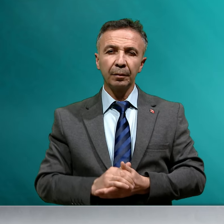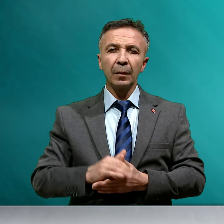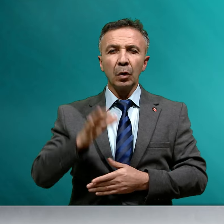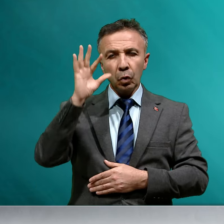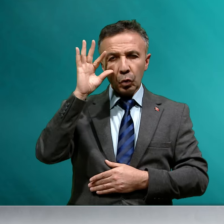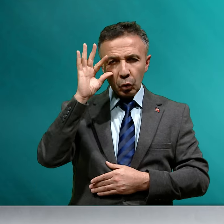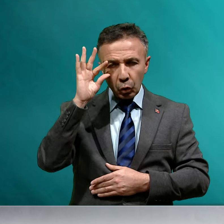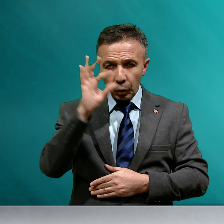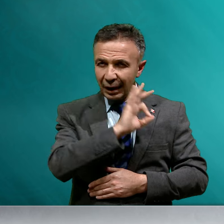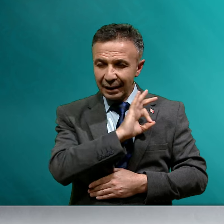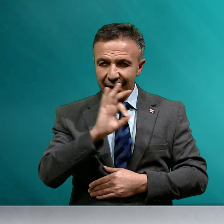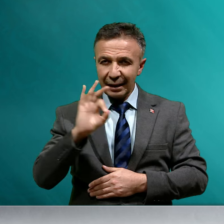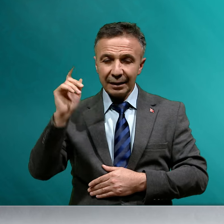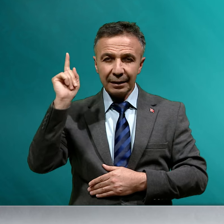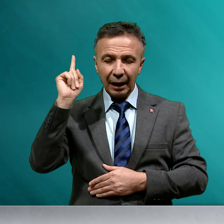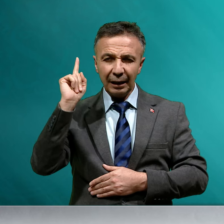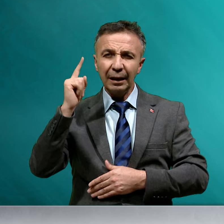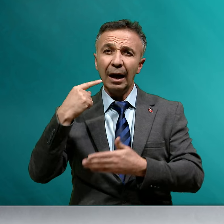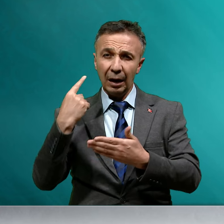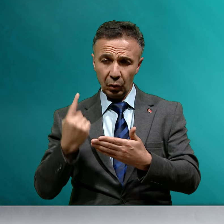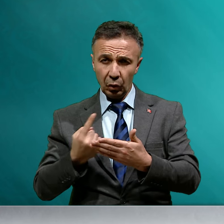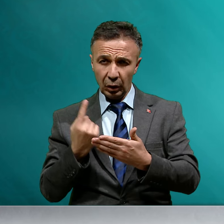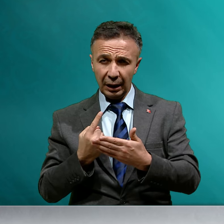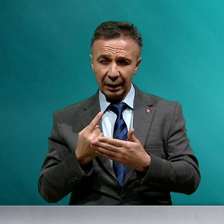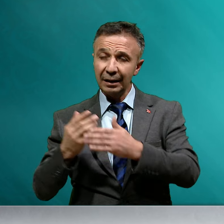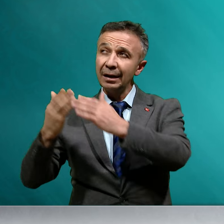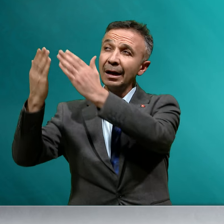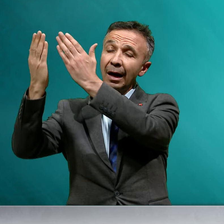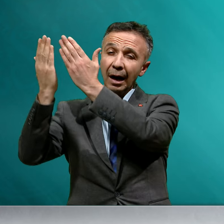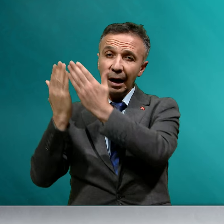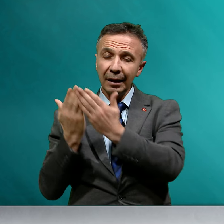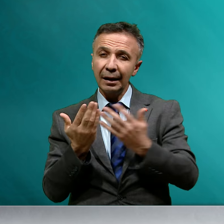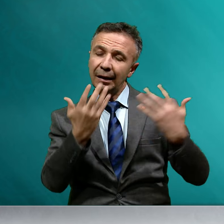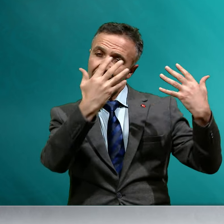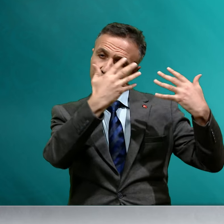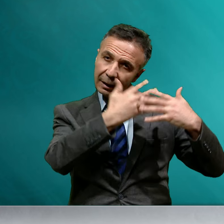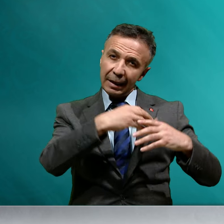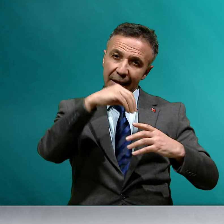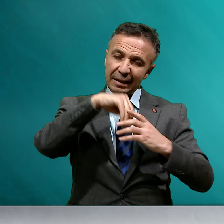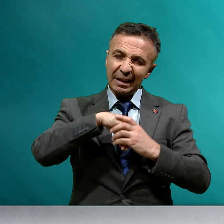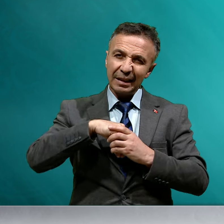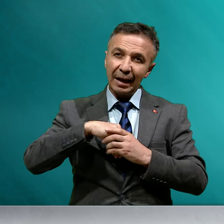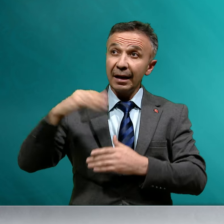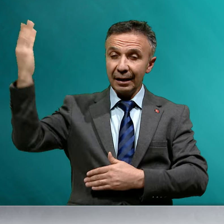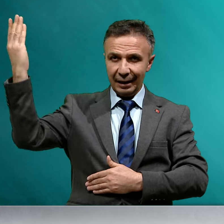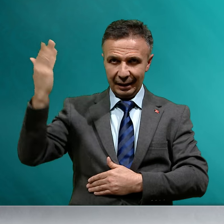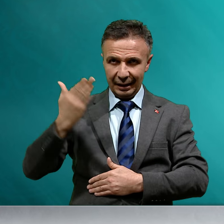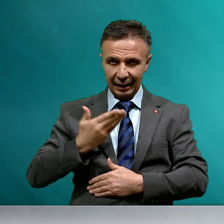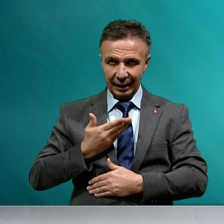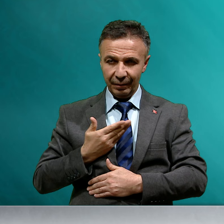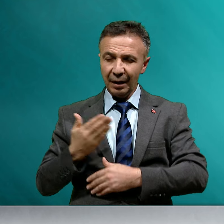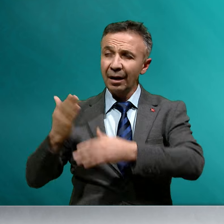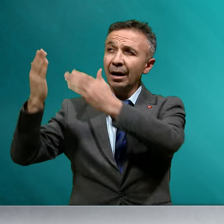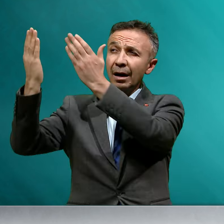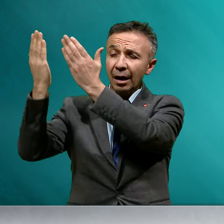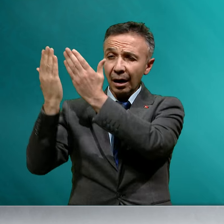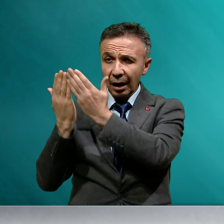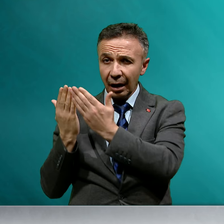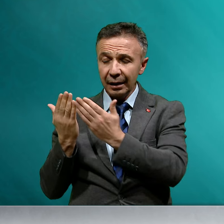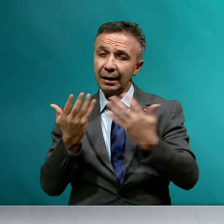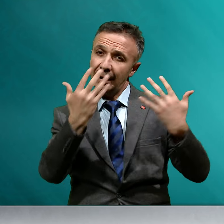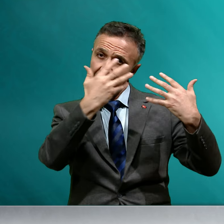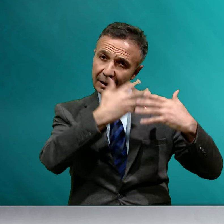Şüphesiz biz Kur'an'ı Kadir Gecesi'nde indirdik. Kadir Gecesi'nin ne olduğunu sen